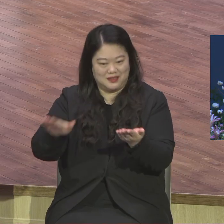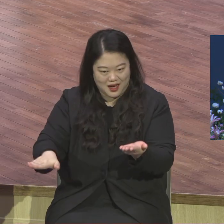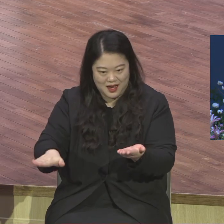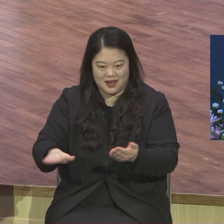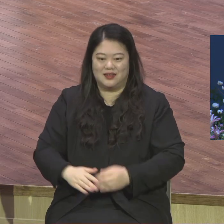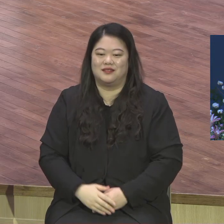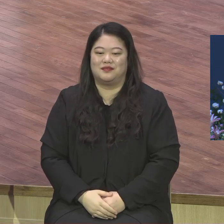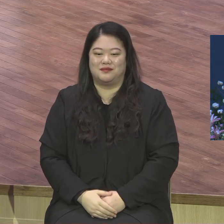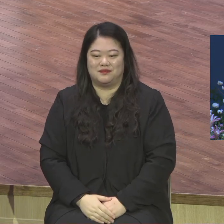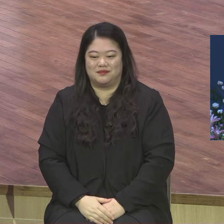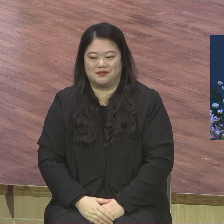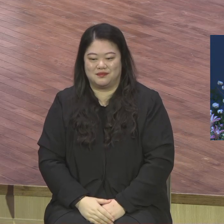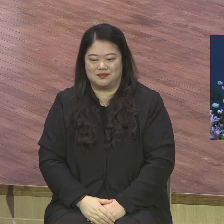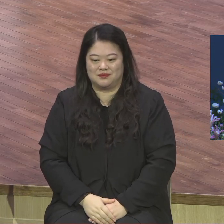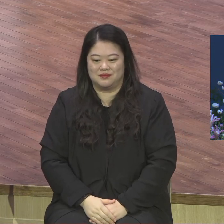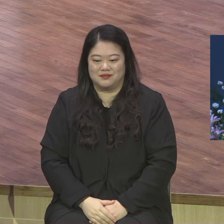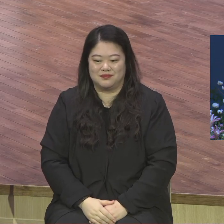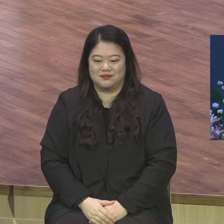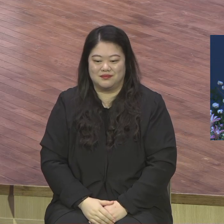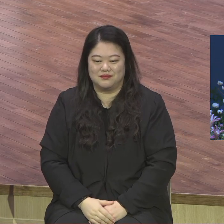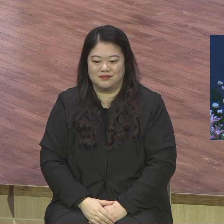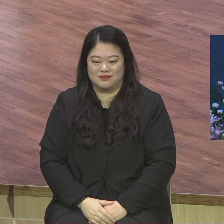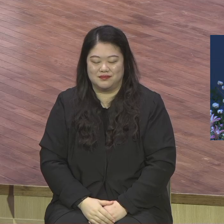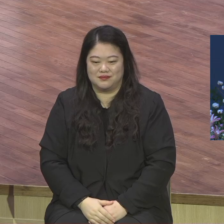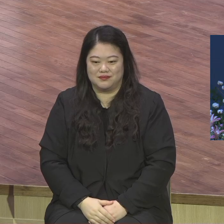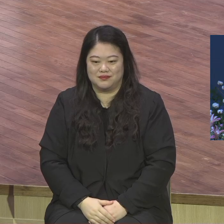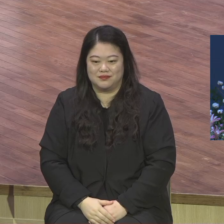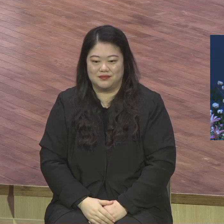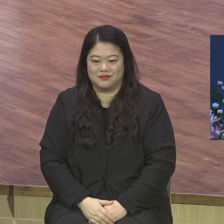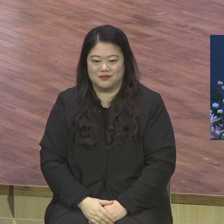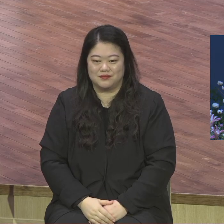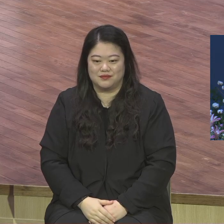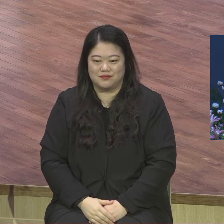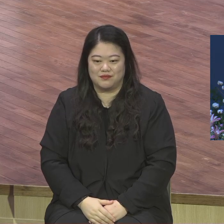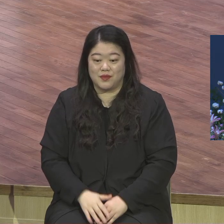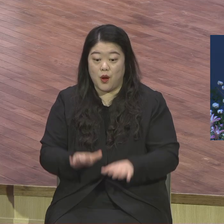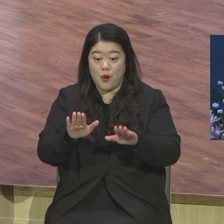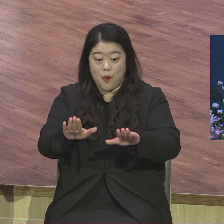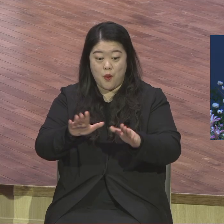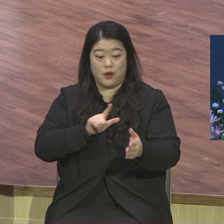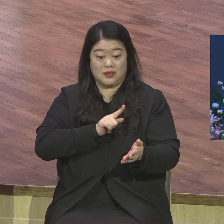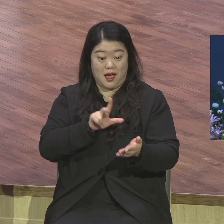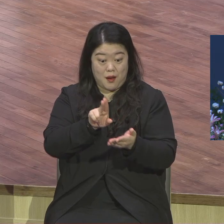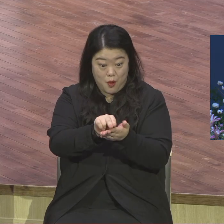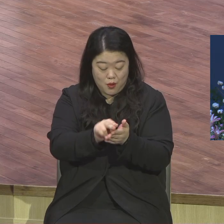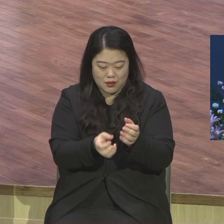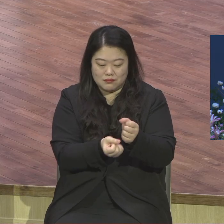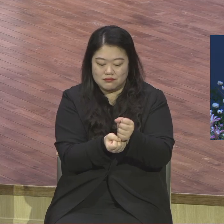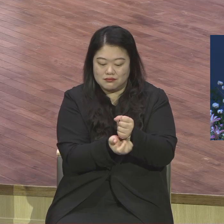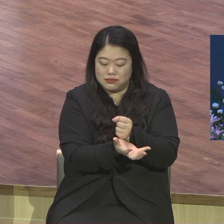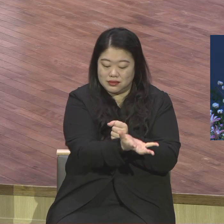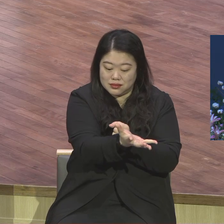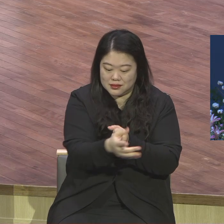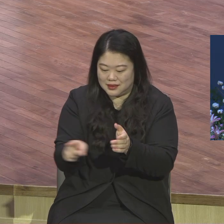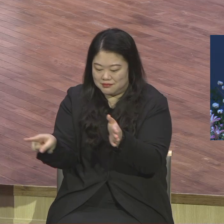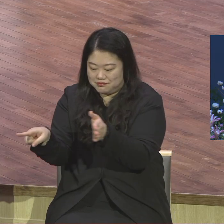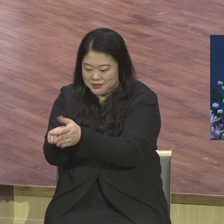이거 드리는 말씀 가지고 영향력 있는 믿음이라는 제목으로 말씀을